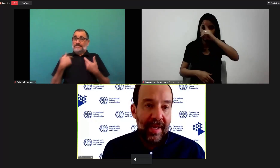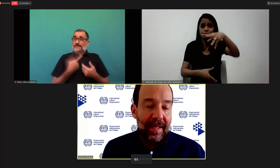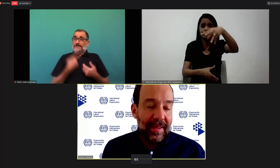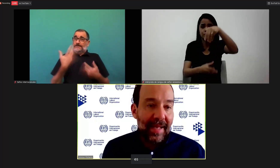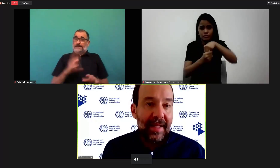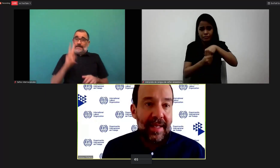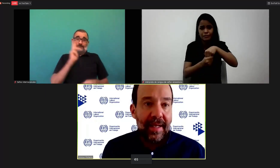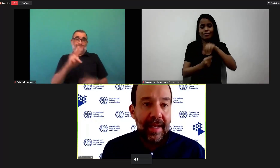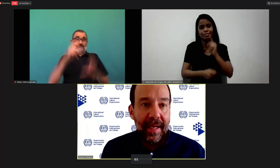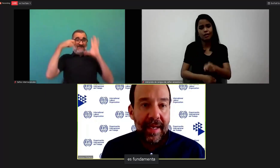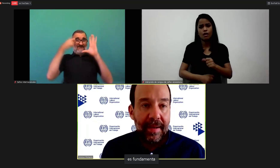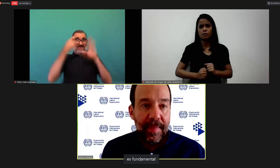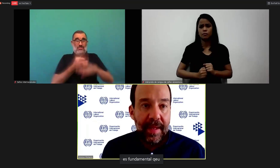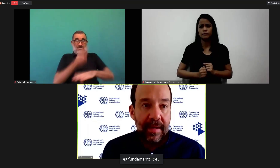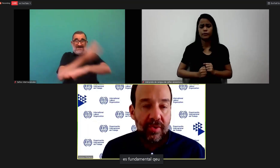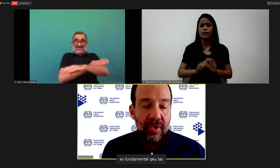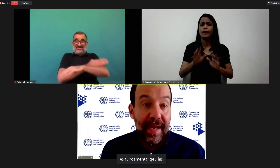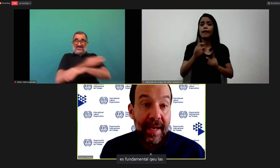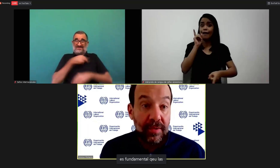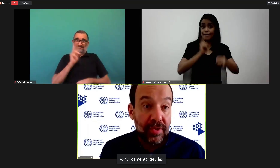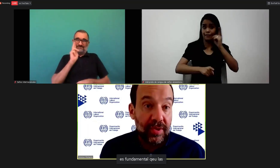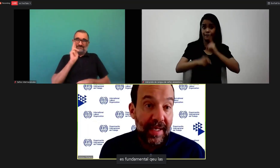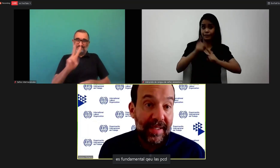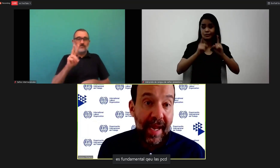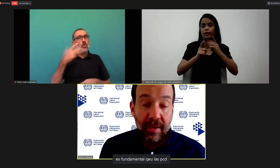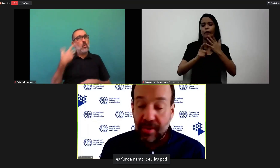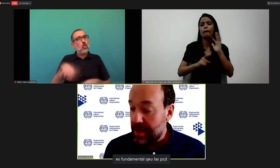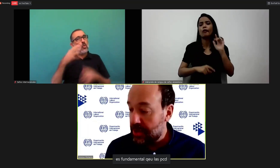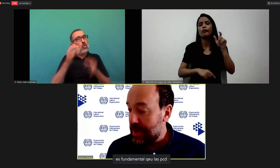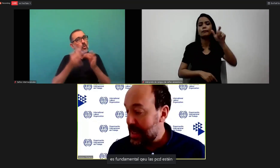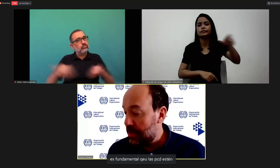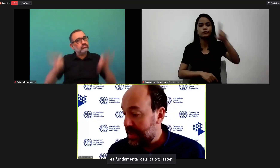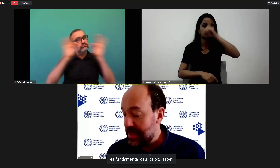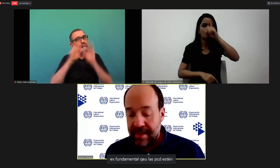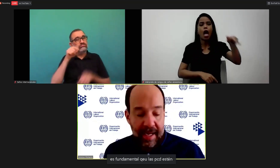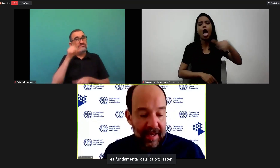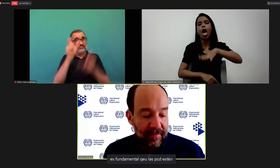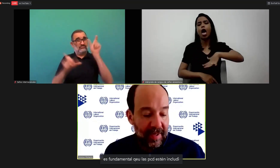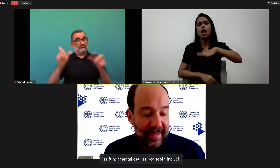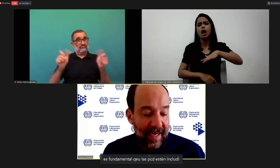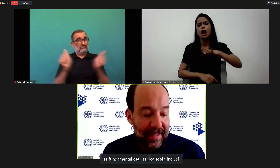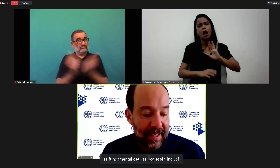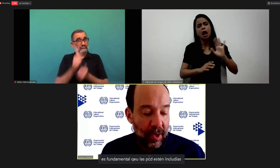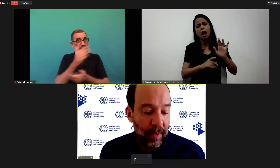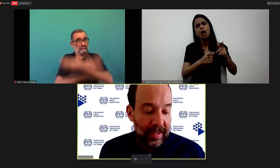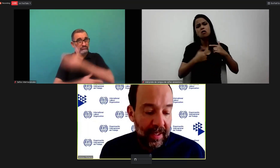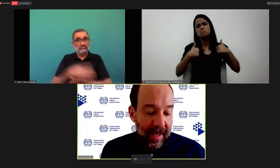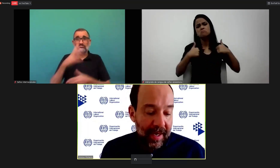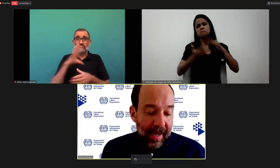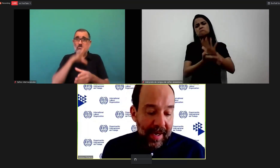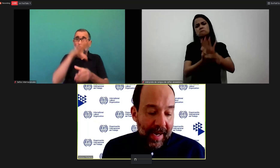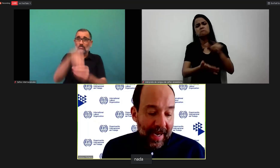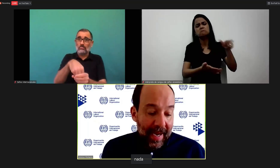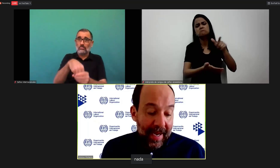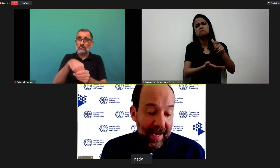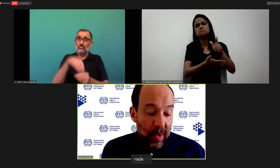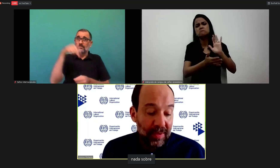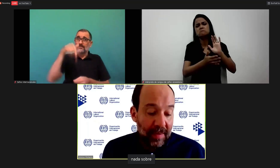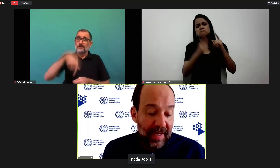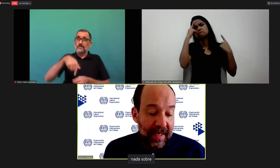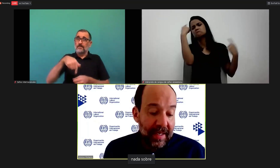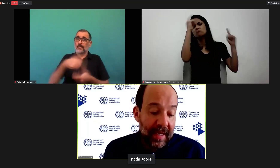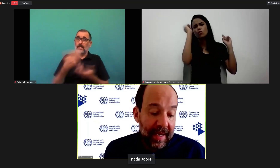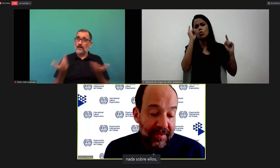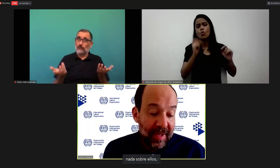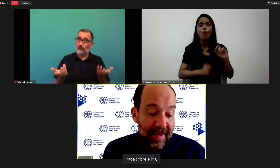decisorio. Nada sobre ellos sin ellos, ¿no? Eso es algo que es fundamental tener en cuenta.